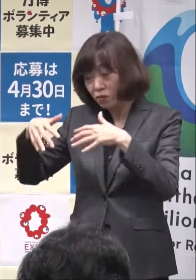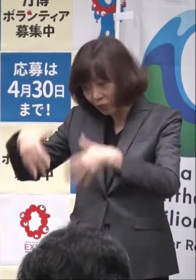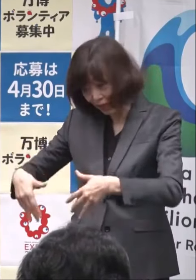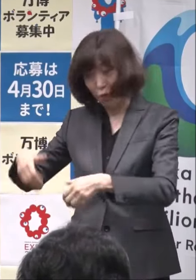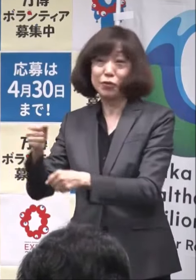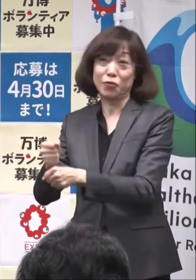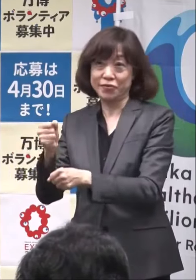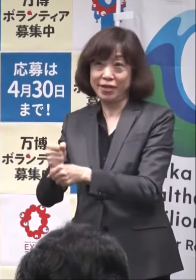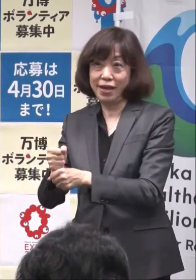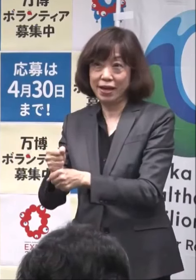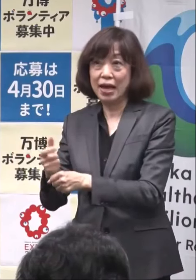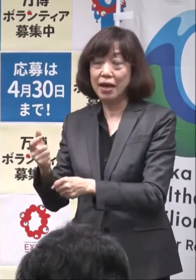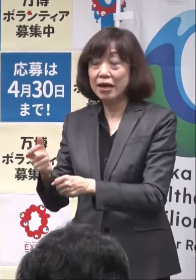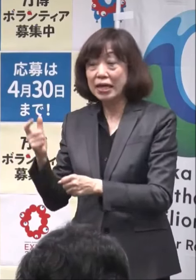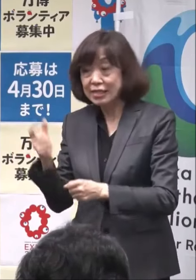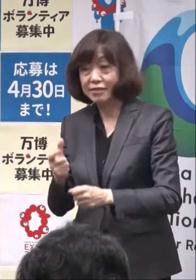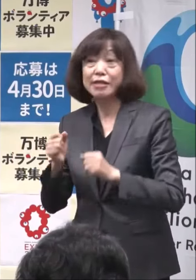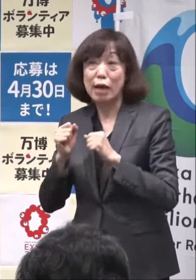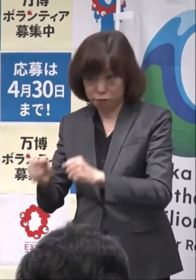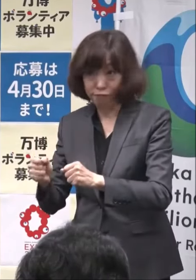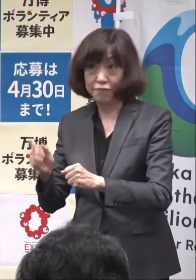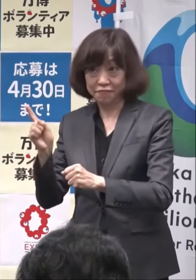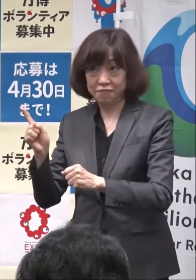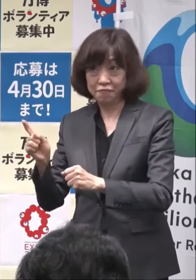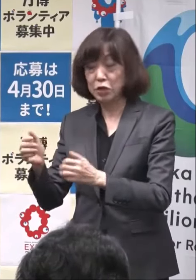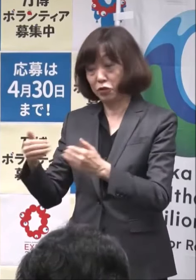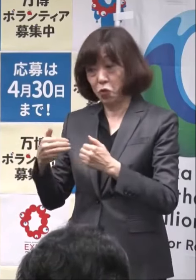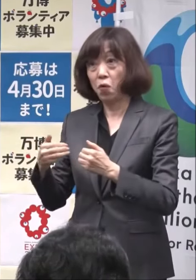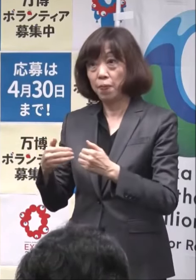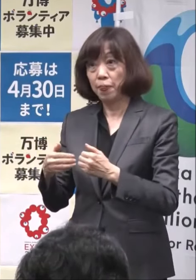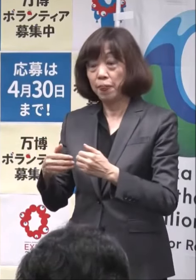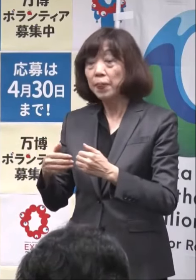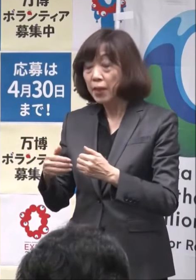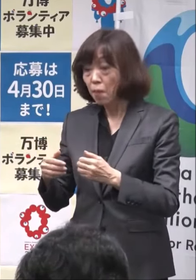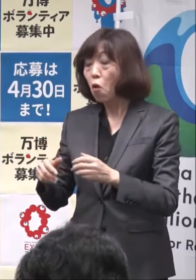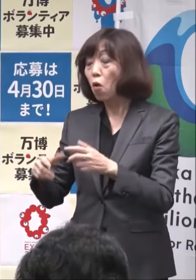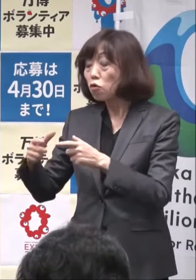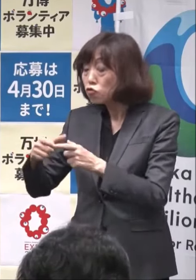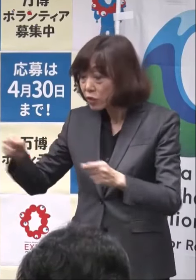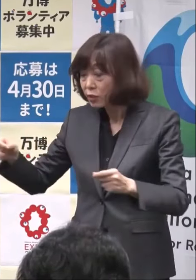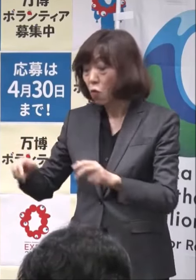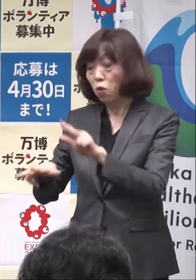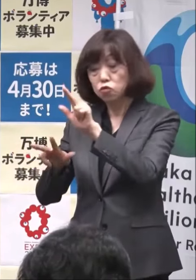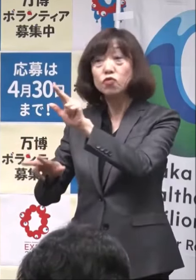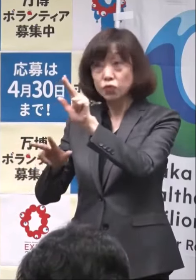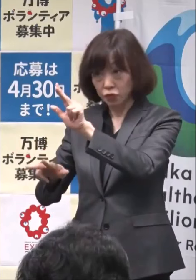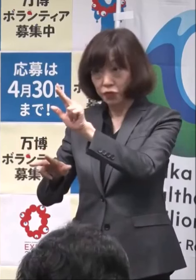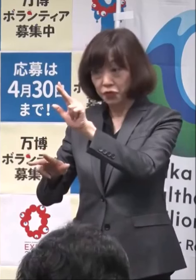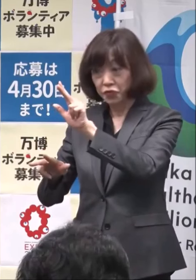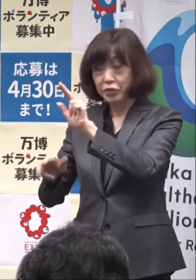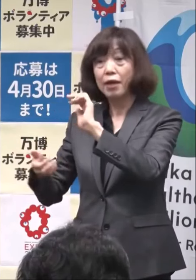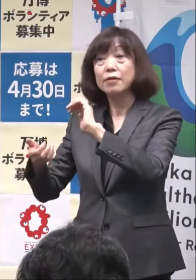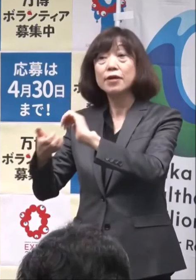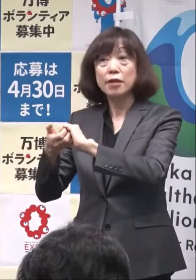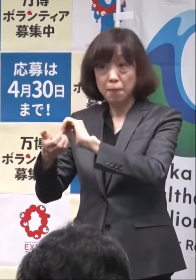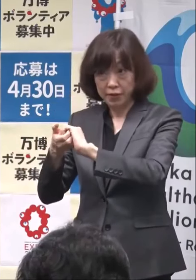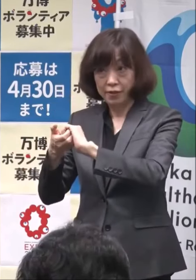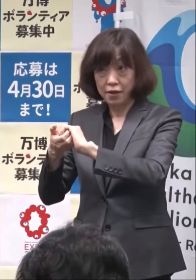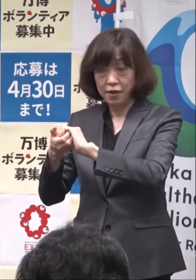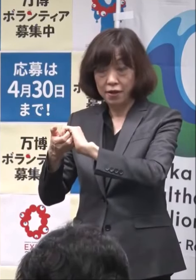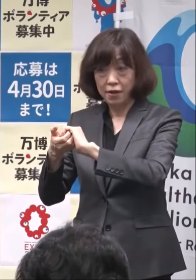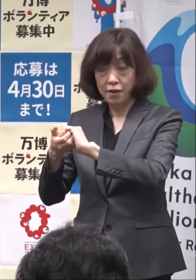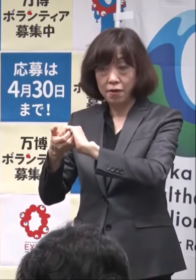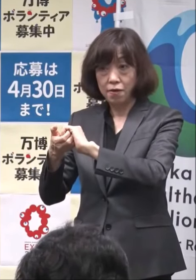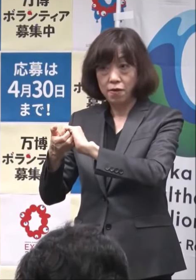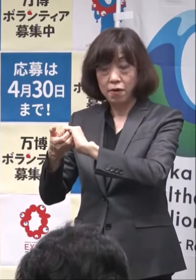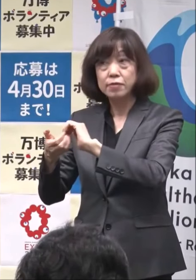で当然やってもらわないと困りますけど、地方とすれば。でもそれはある意味国会のルールとして国のルールとして定めて やっておくっていうのは僕